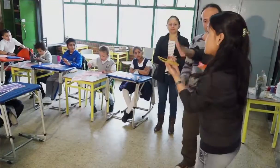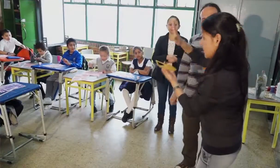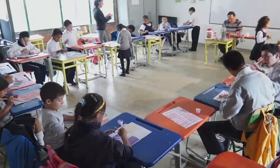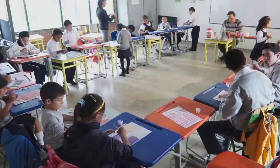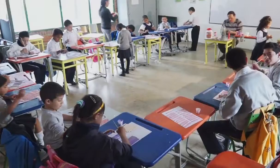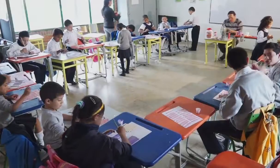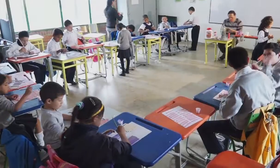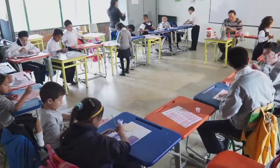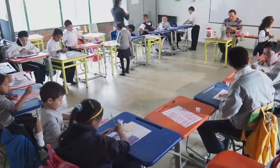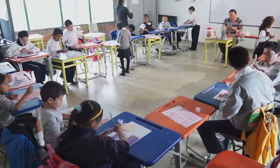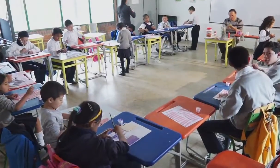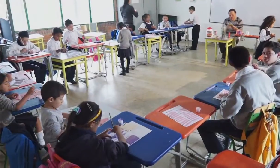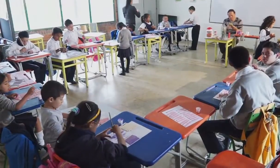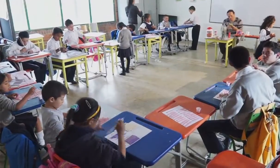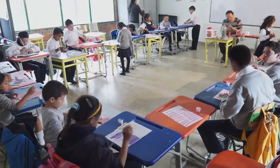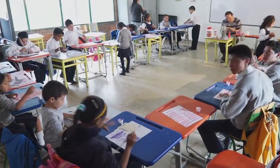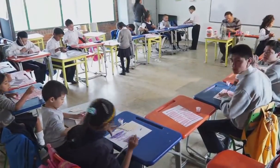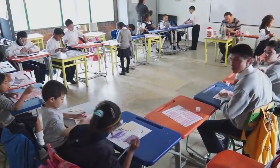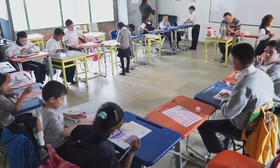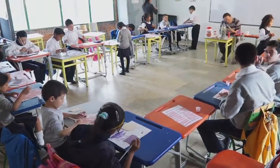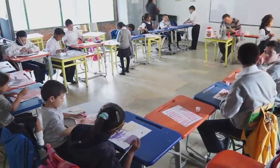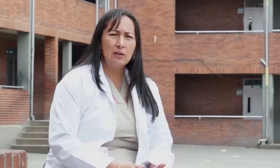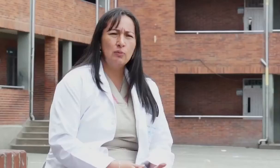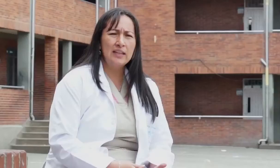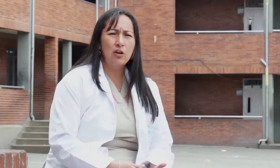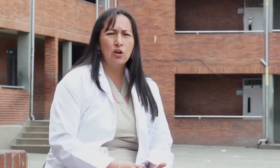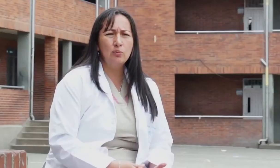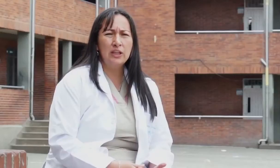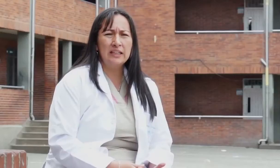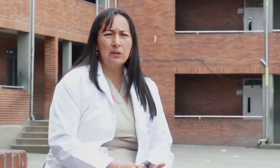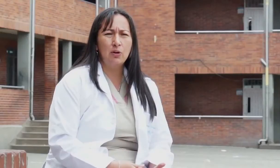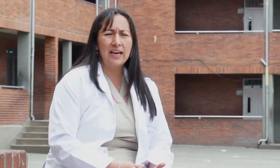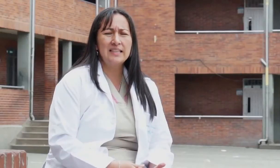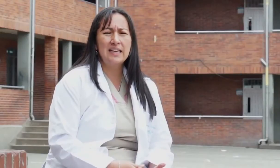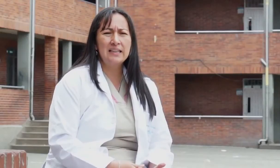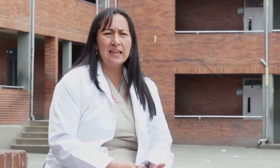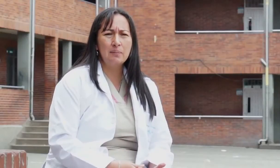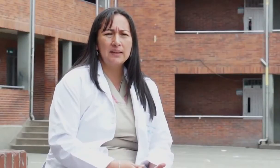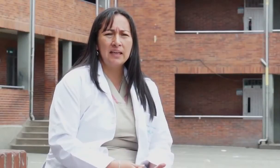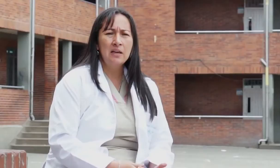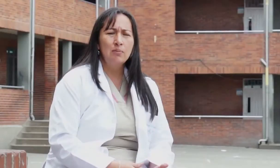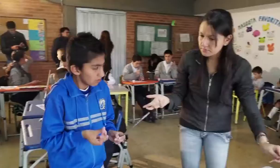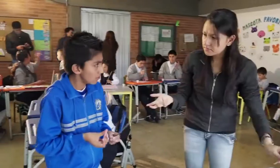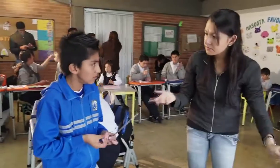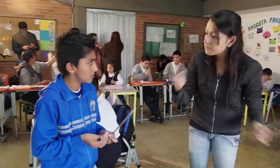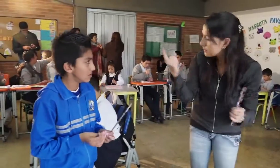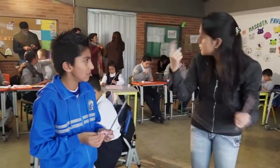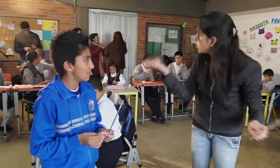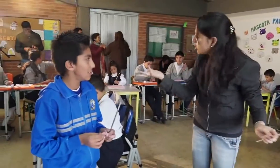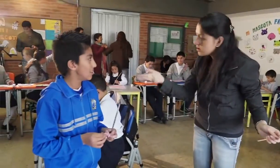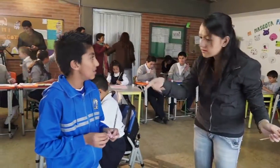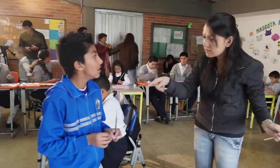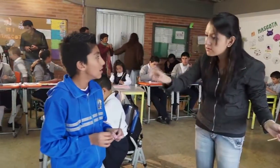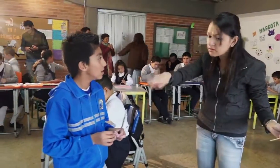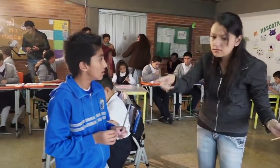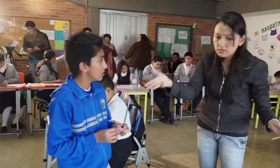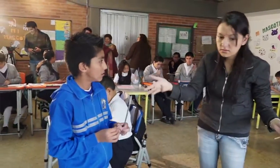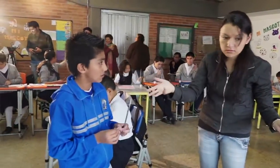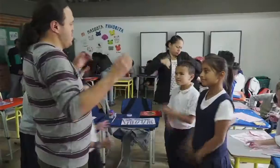su mismo grado y con la intervención de un mediador comunicativo, que es el intérprete, puedan acceder a la educación formal con los escolares